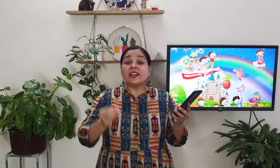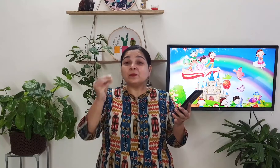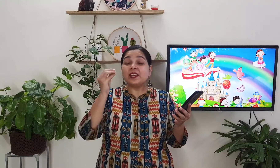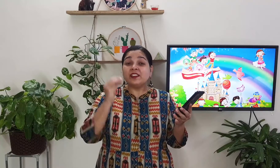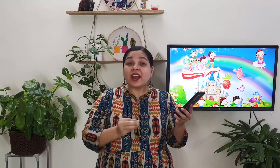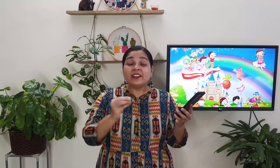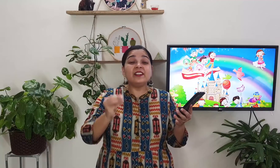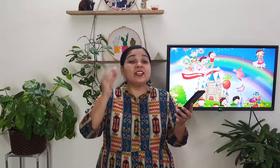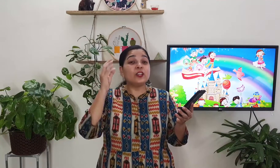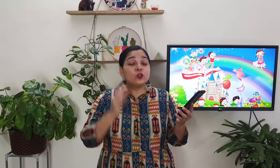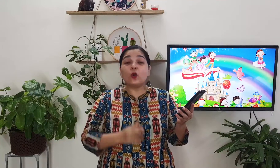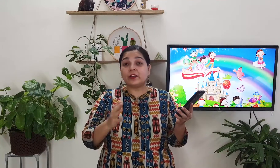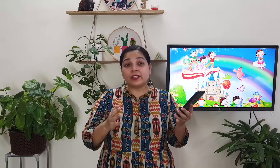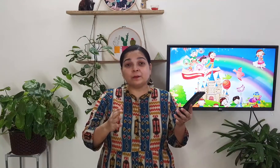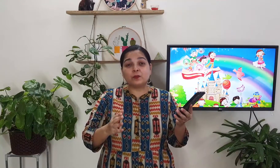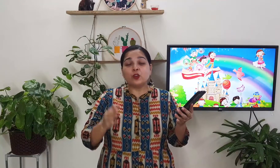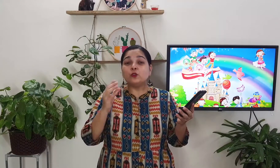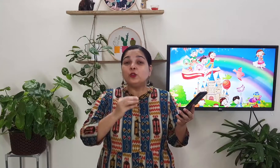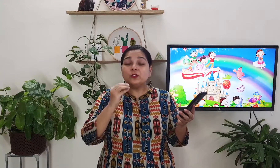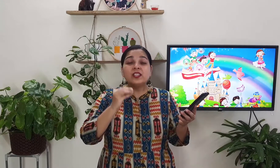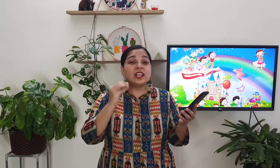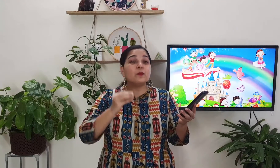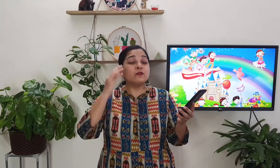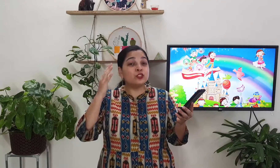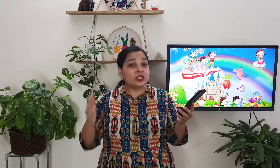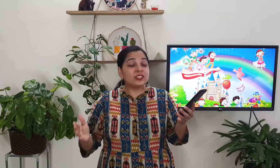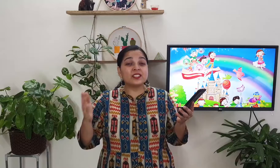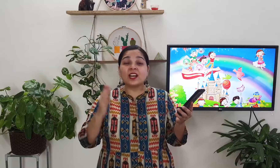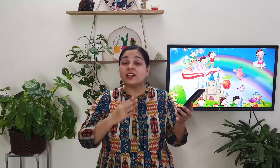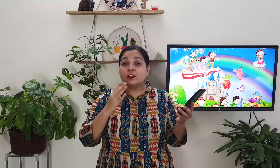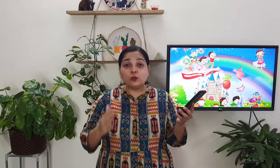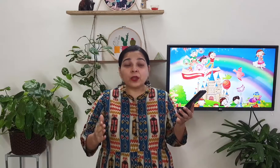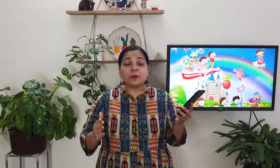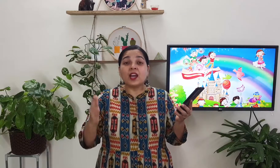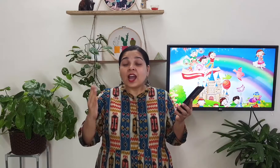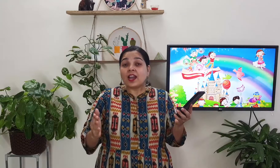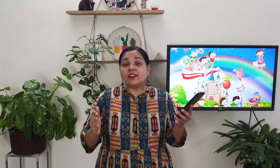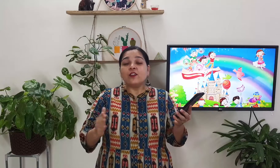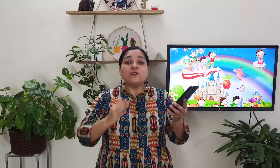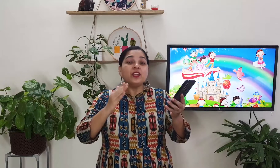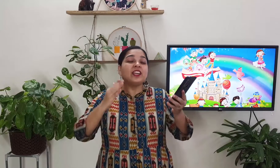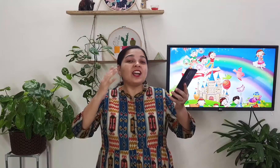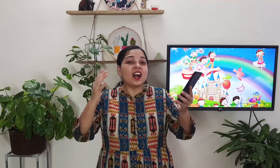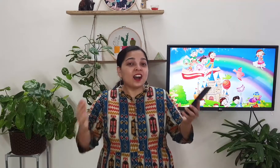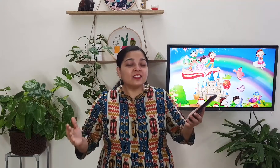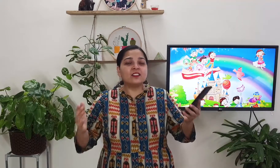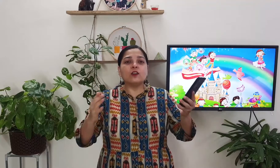நம் மூலமாகவும் என்ன செய்ய முடியும் என்பதற்கு லிமிட்டே இல்லை. இயேசுவின் பெயரில் நமக்கு ஒரு செக் ஒன்று